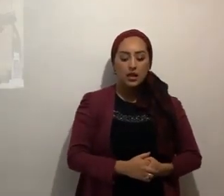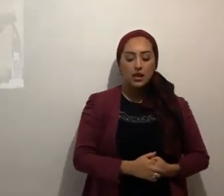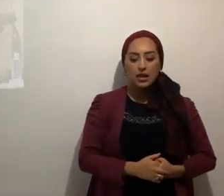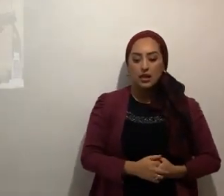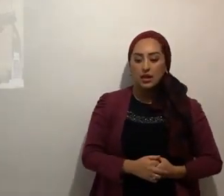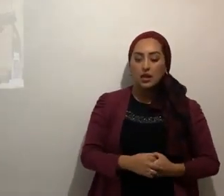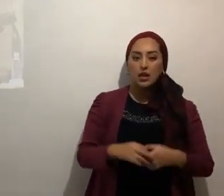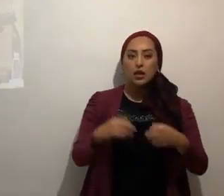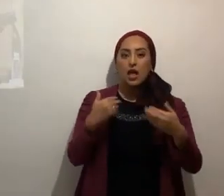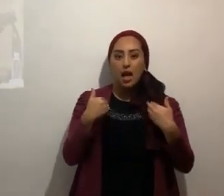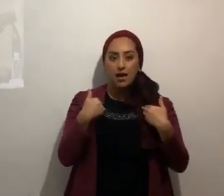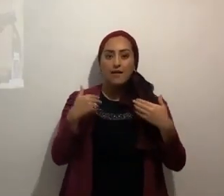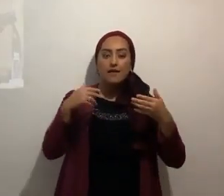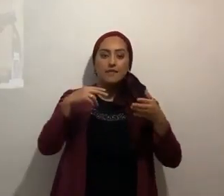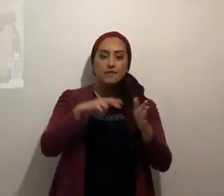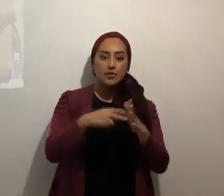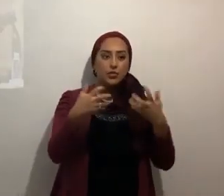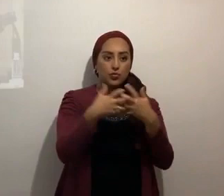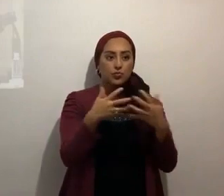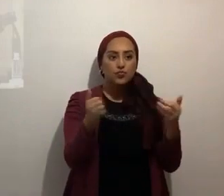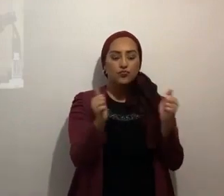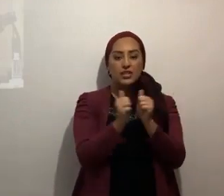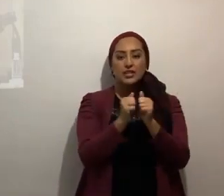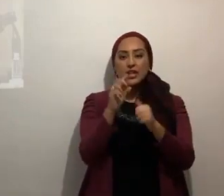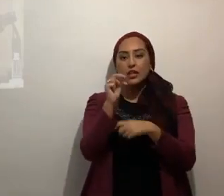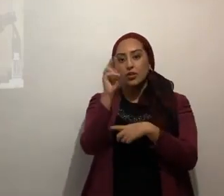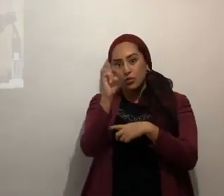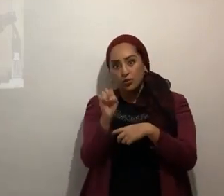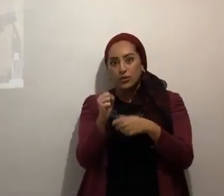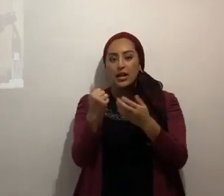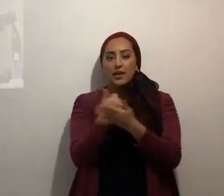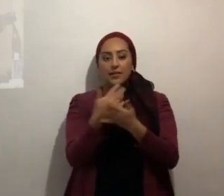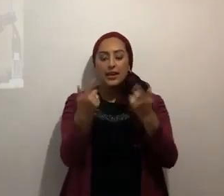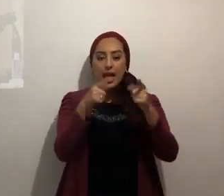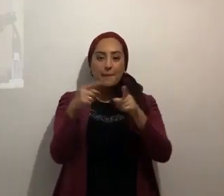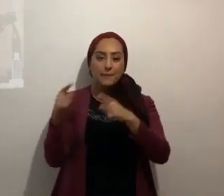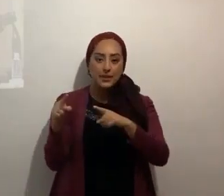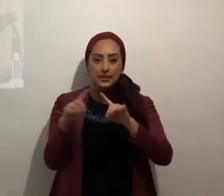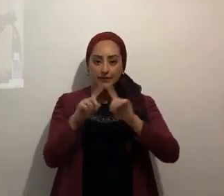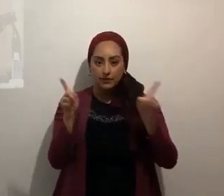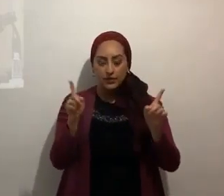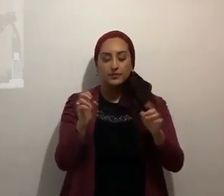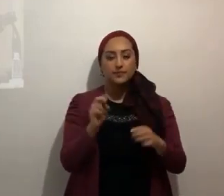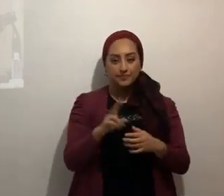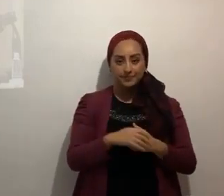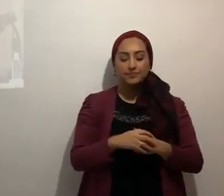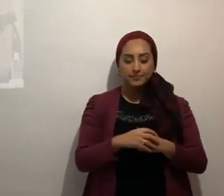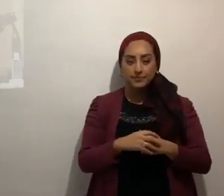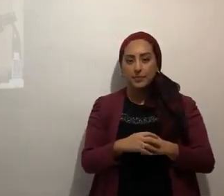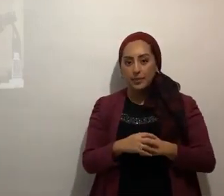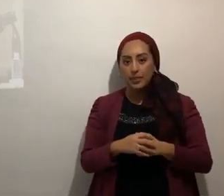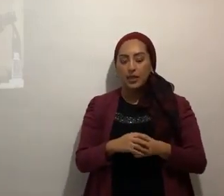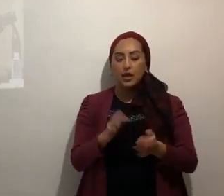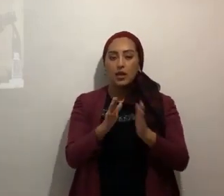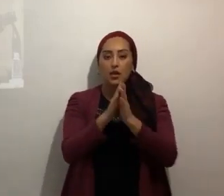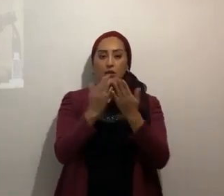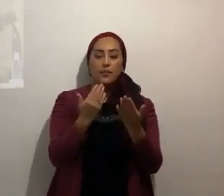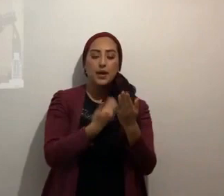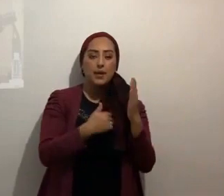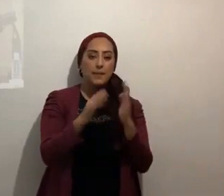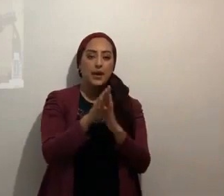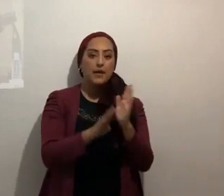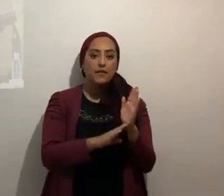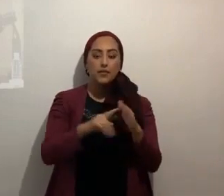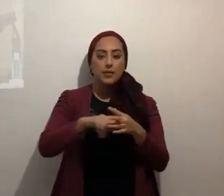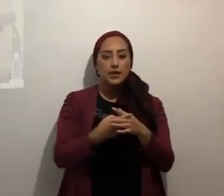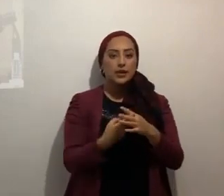una recta que tiene que ver con todo lo que está, los acontecimientos. ¿Sí? Bueno, entonces vamos a abrir nuestra Biblia para